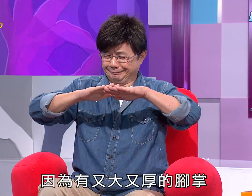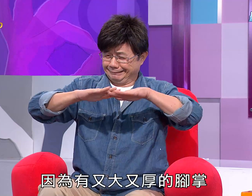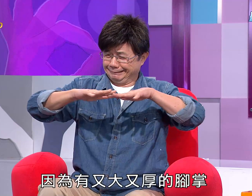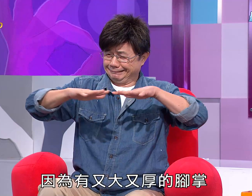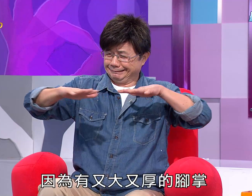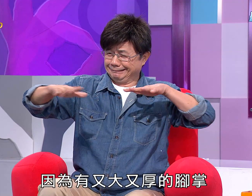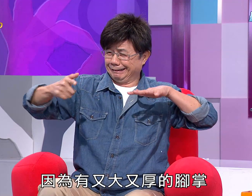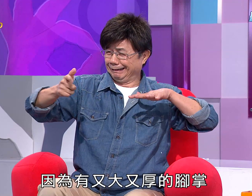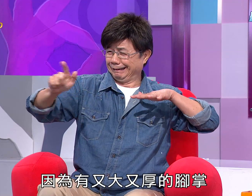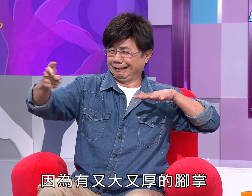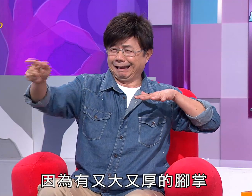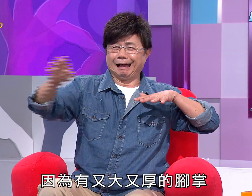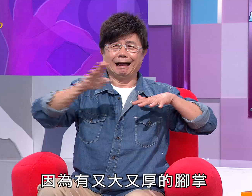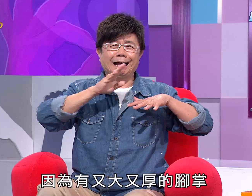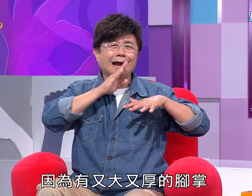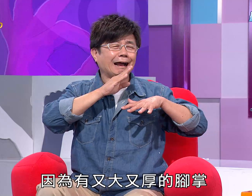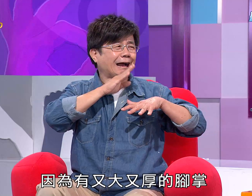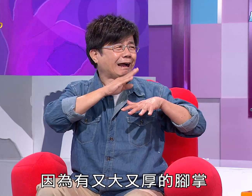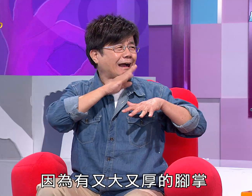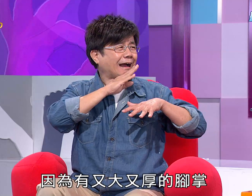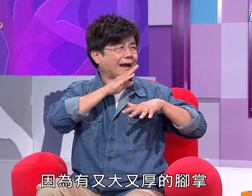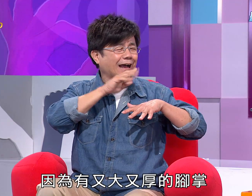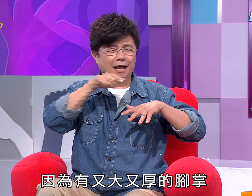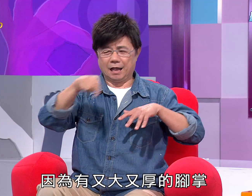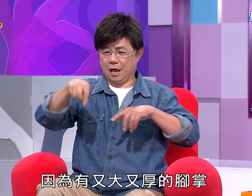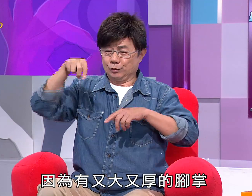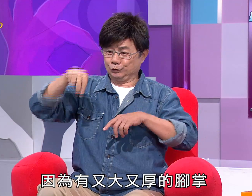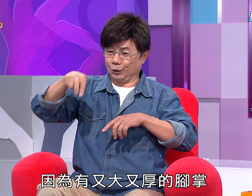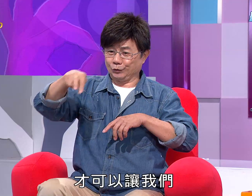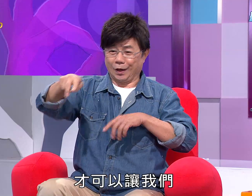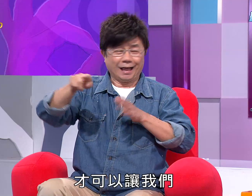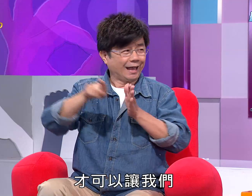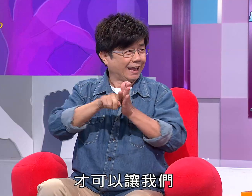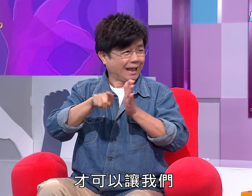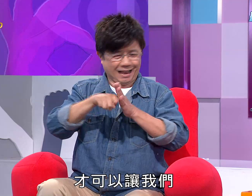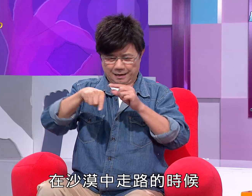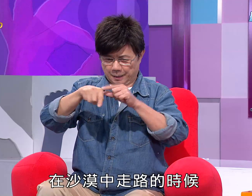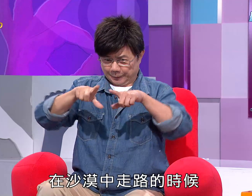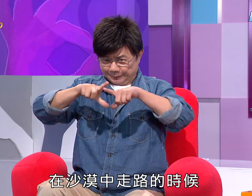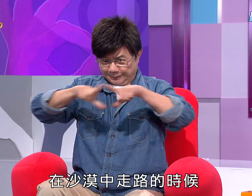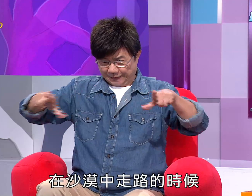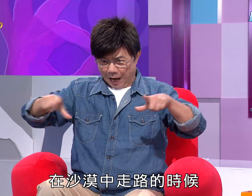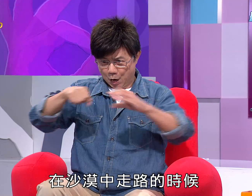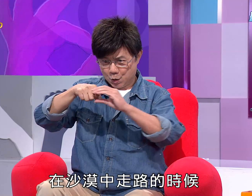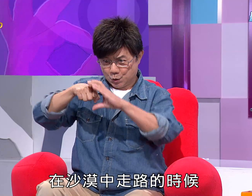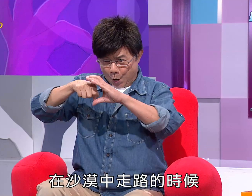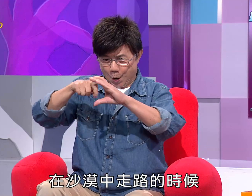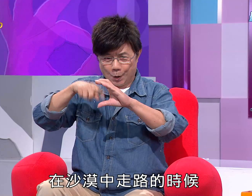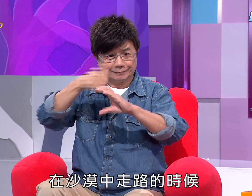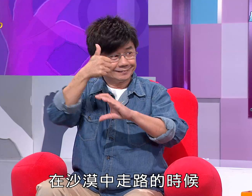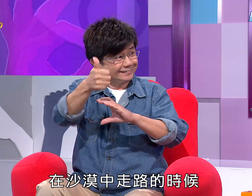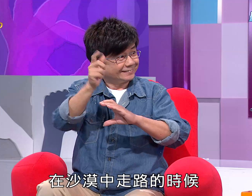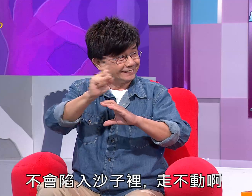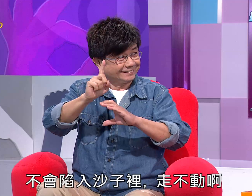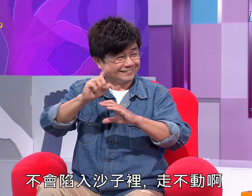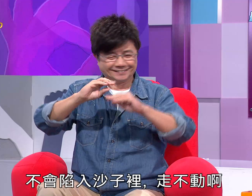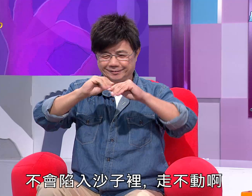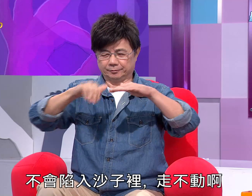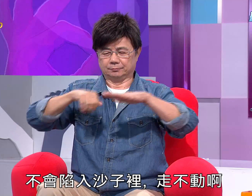因为啊，有又大又厚的脚掌才可以让我们在沙漠中走路的时候不会陷入沙